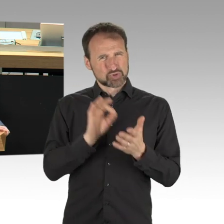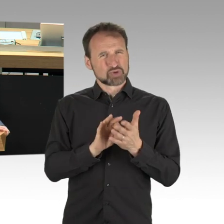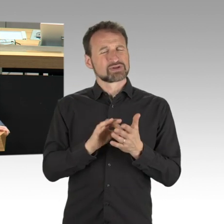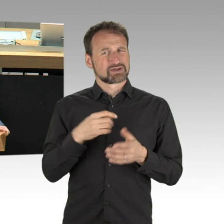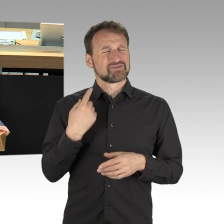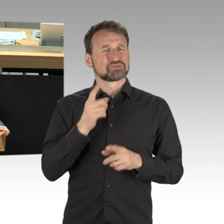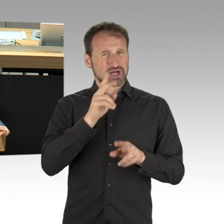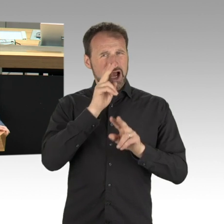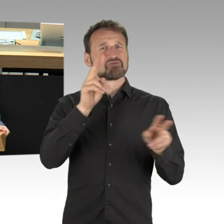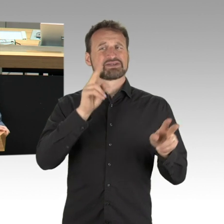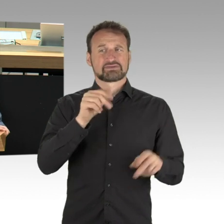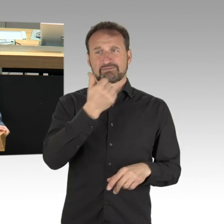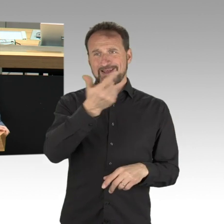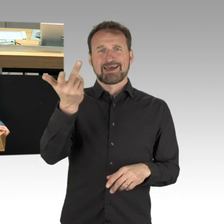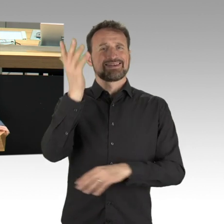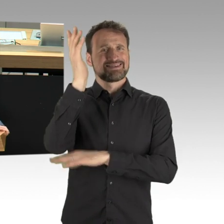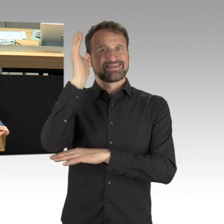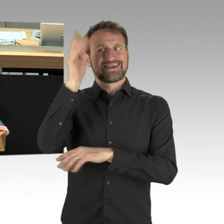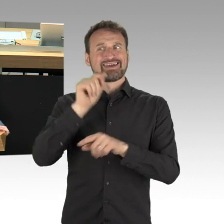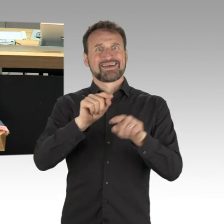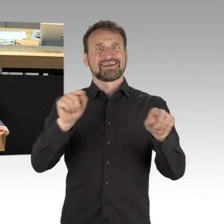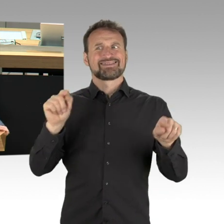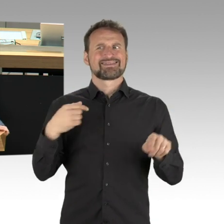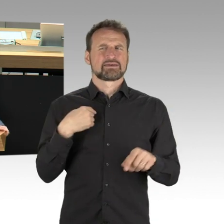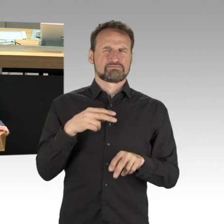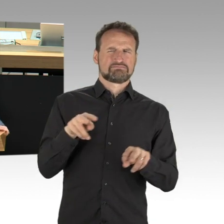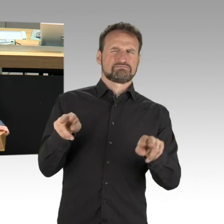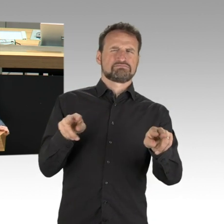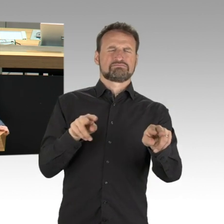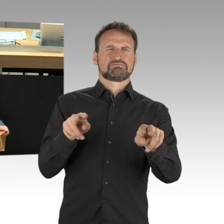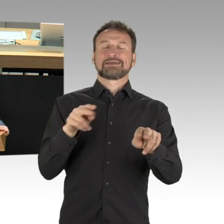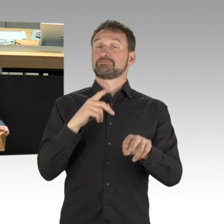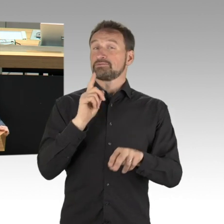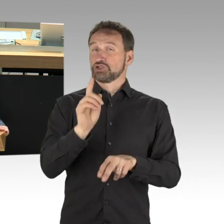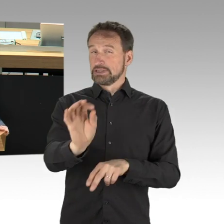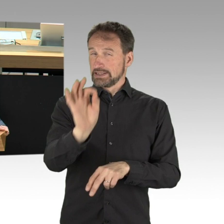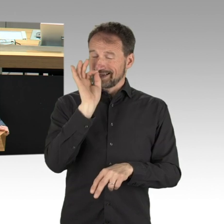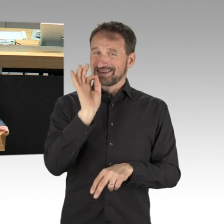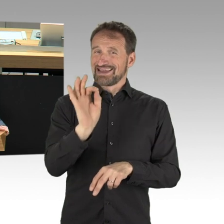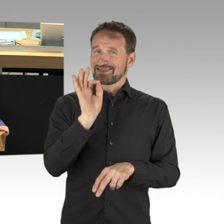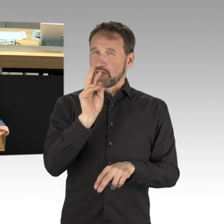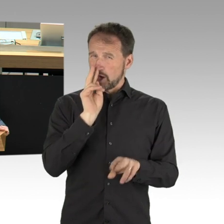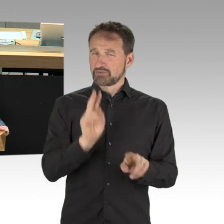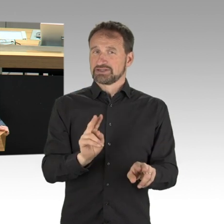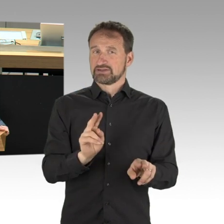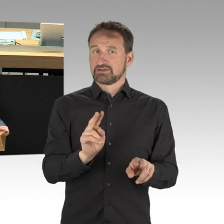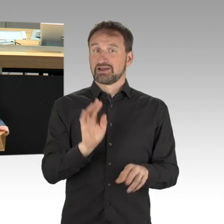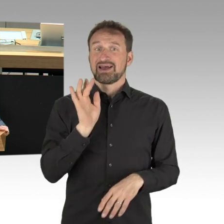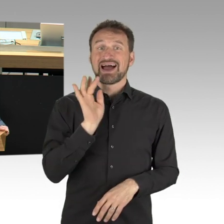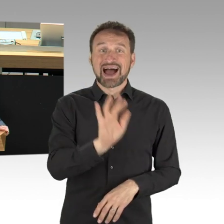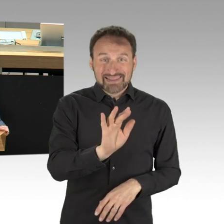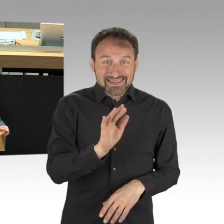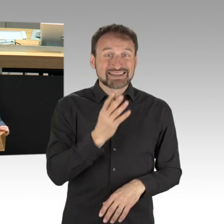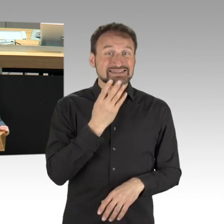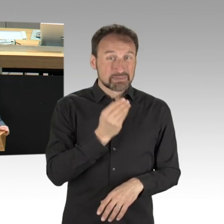sollten, liebe Kolleginnen und Kollegen, ist es, Antisemitismus kann man nicht mit anderen Formen der Diskriminierung vergleichen,